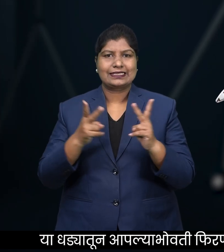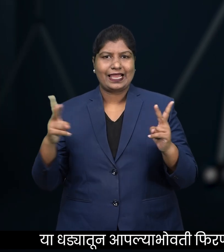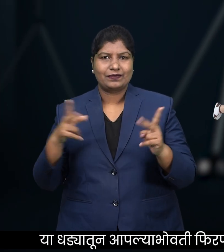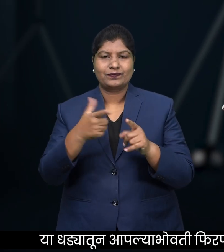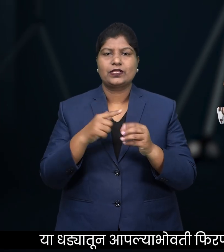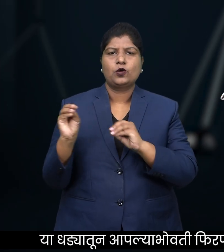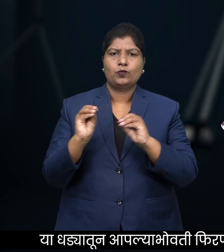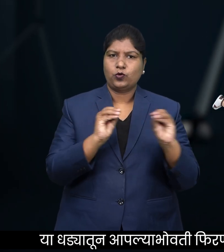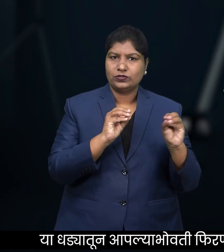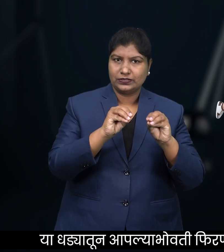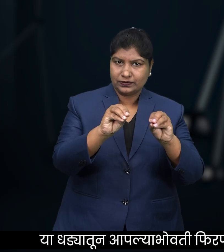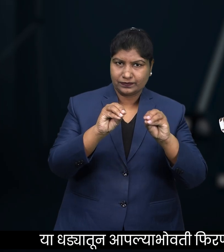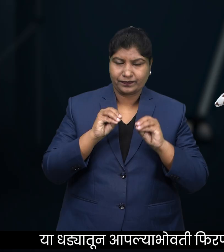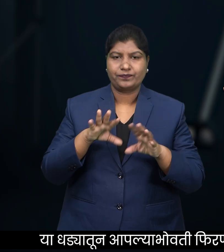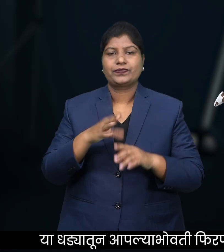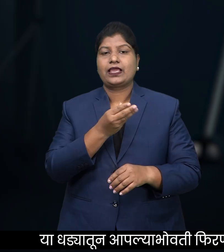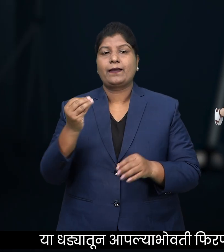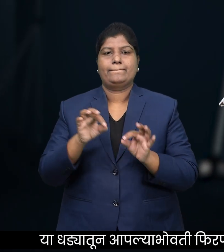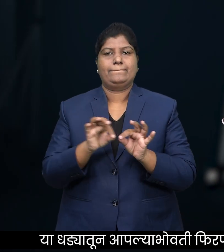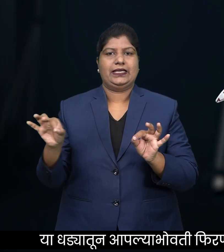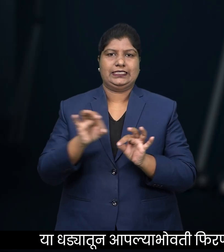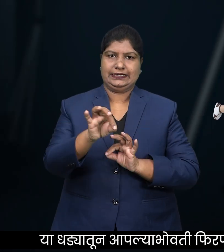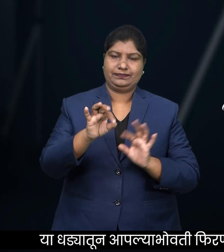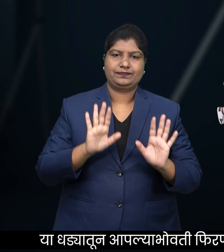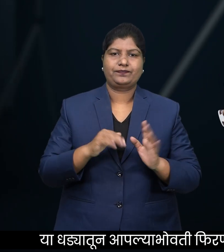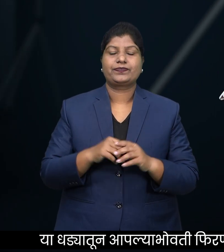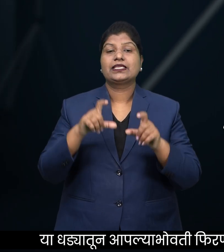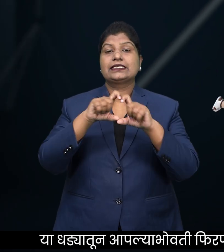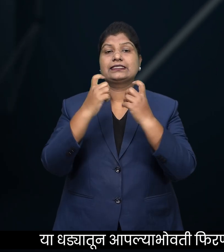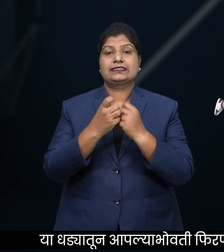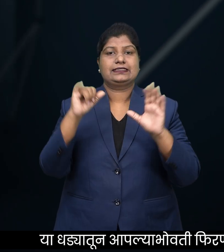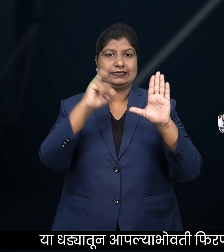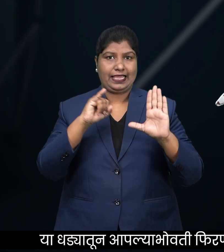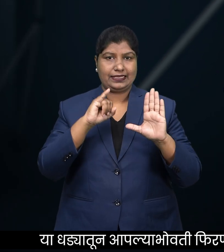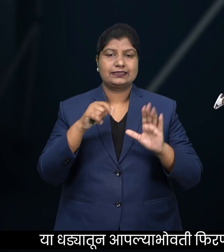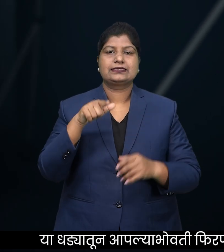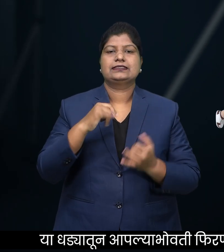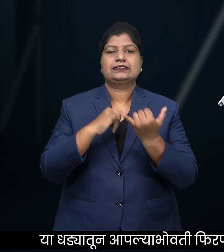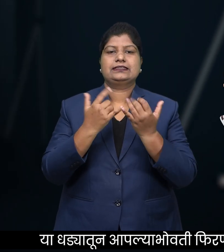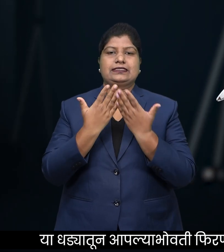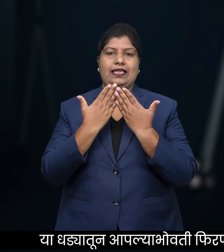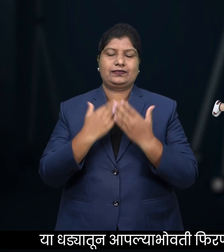या धड्यातून आपल्या भोवती फिरणाऱ्या वस्तू आणि गतीचे प्रकार याबद्दल शिकू।